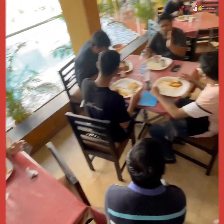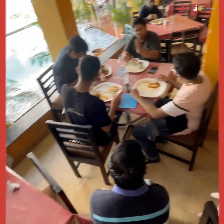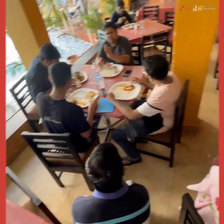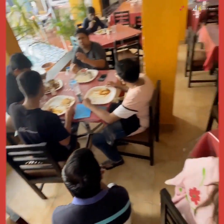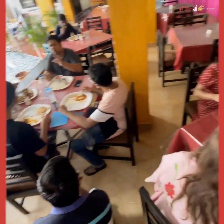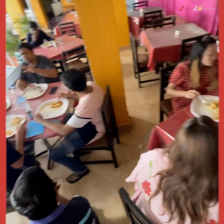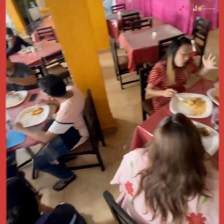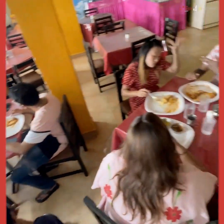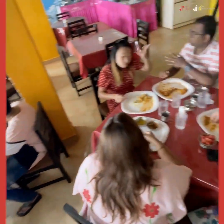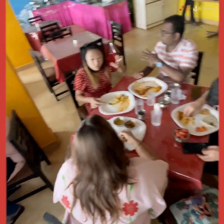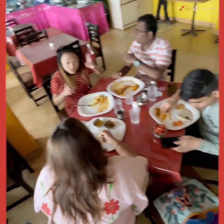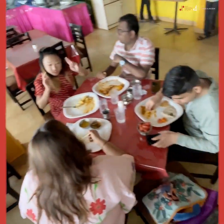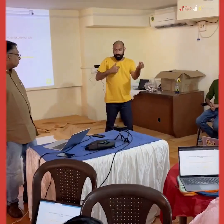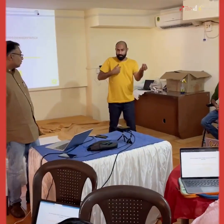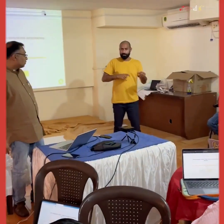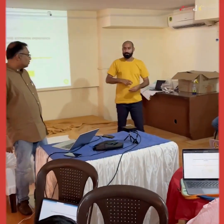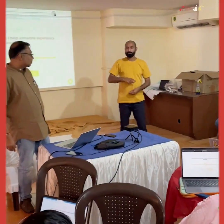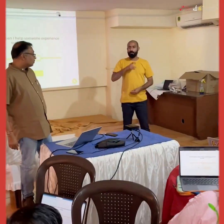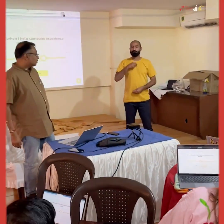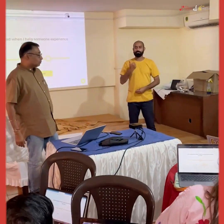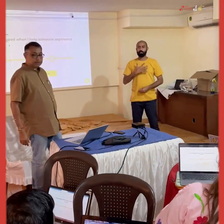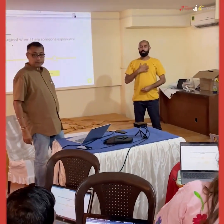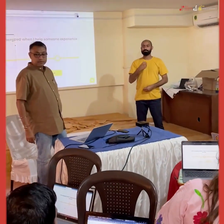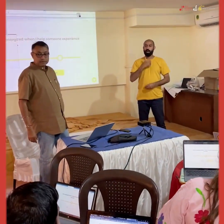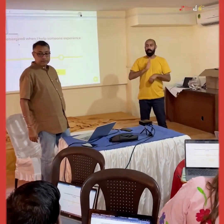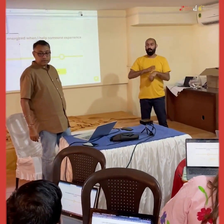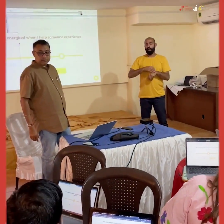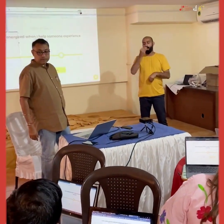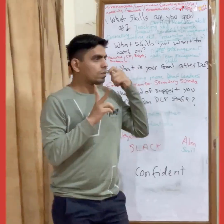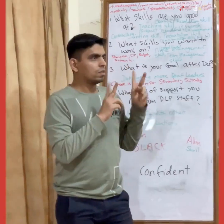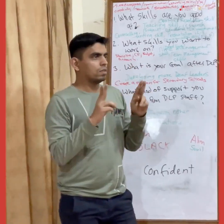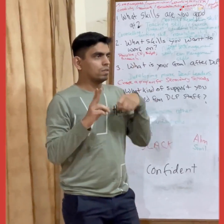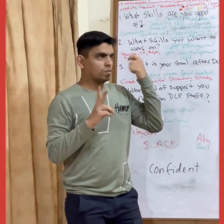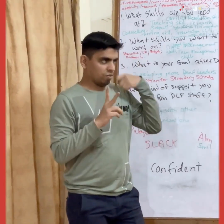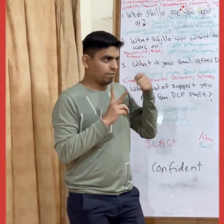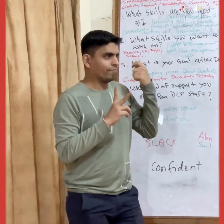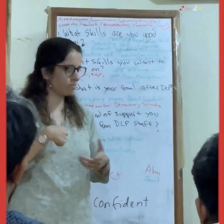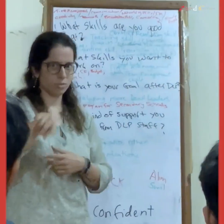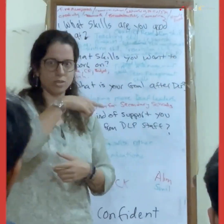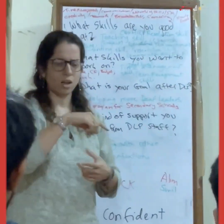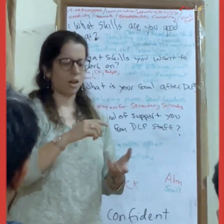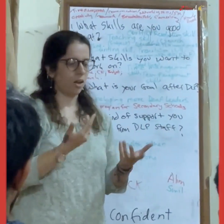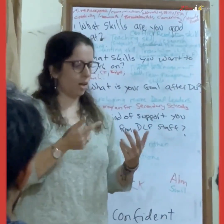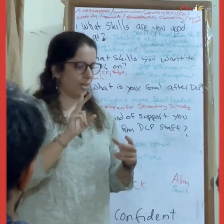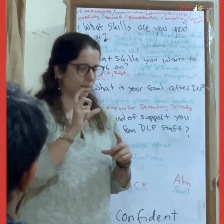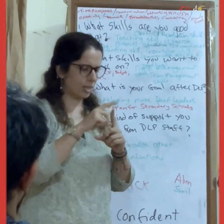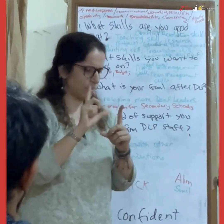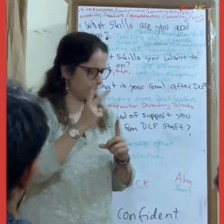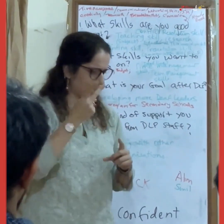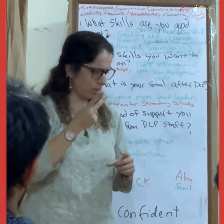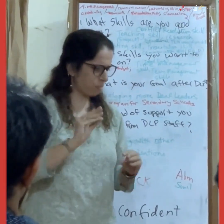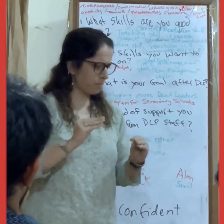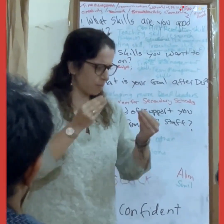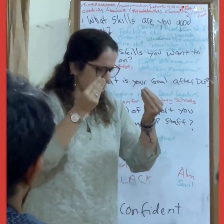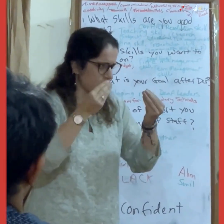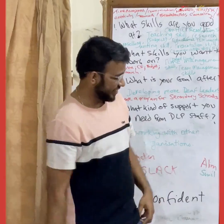सभी लोग अब नाश्ता कर रहे हैं। बधिर लोग अपना अनुभव साझा कर रहे हैं,